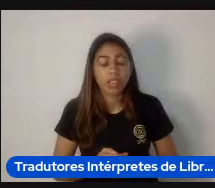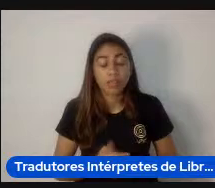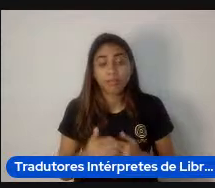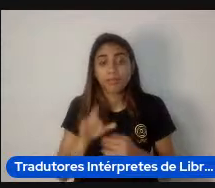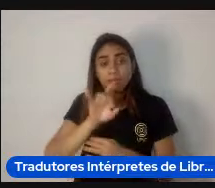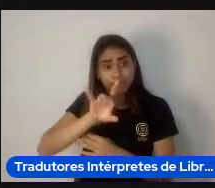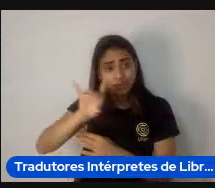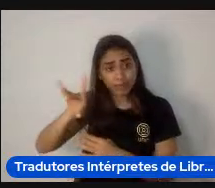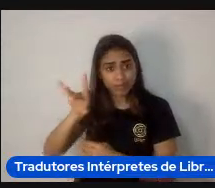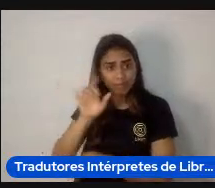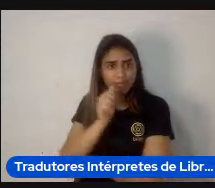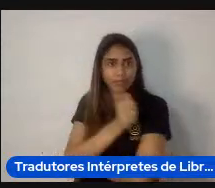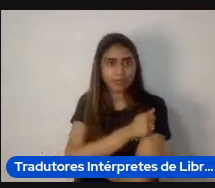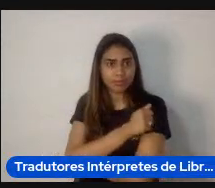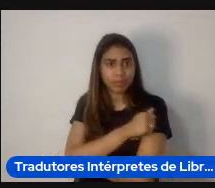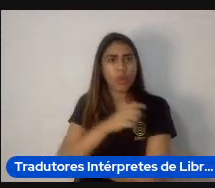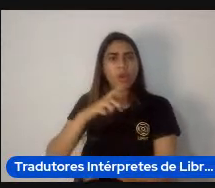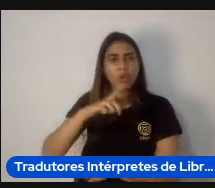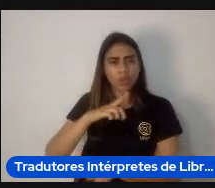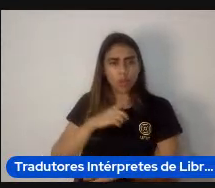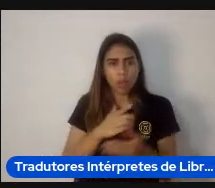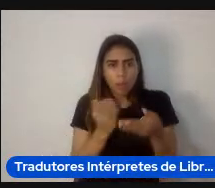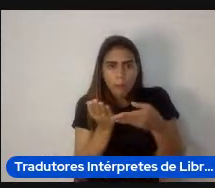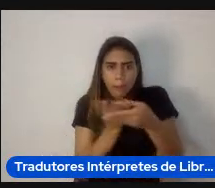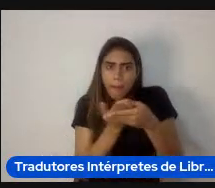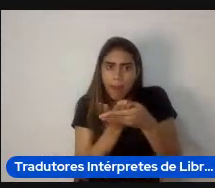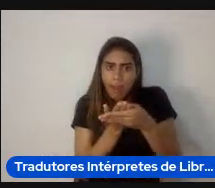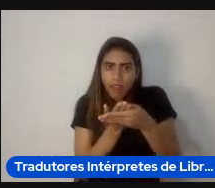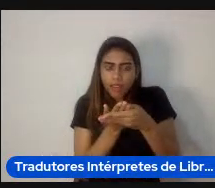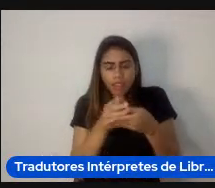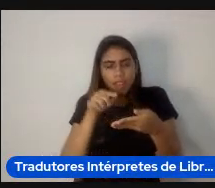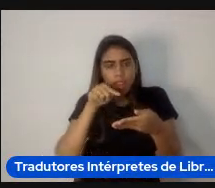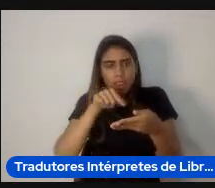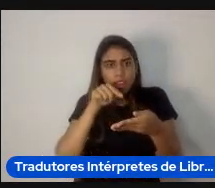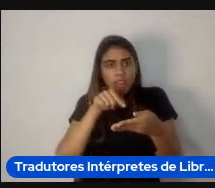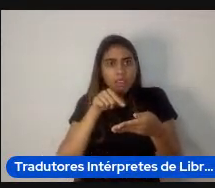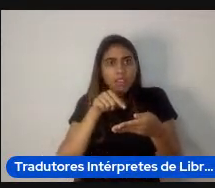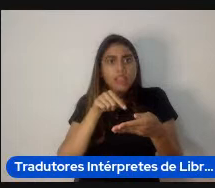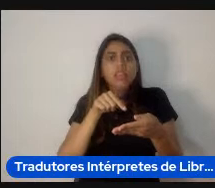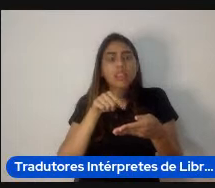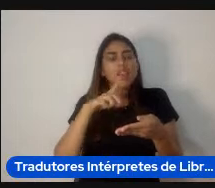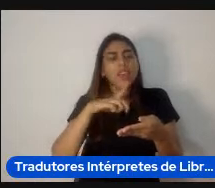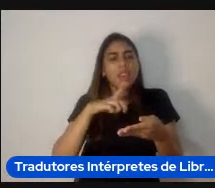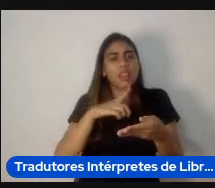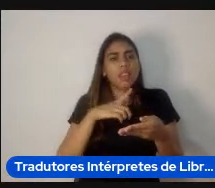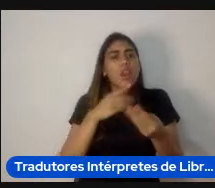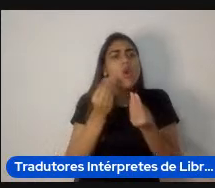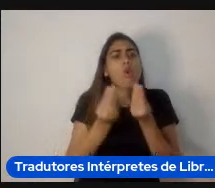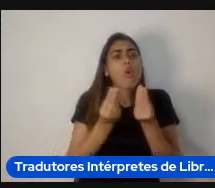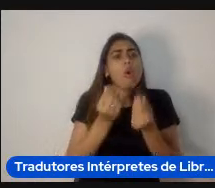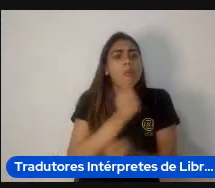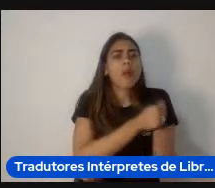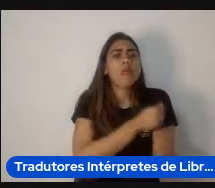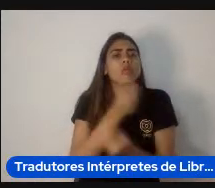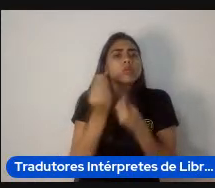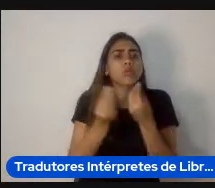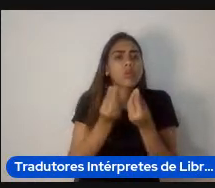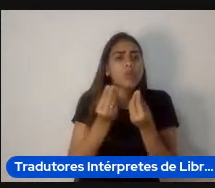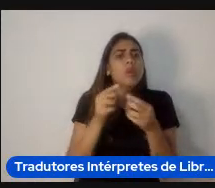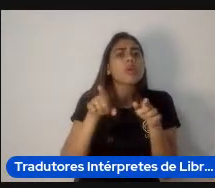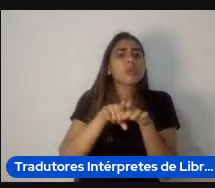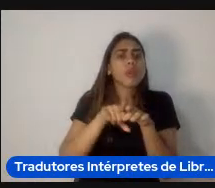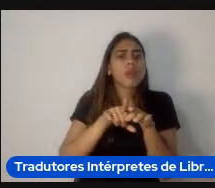caso, tem o plano de aula de cada um. portfólio é a organização